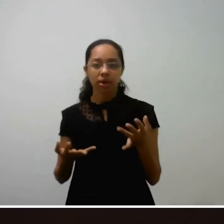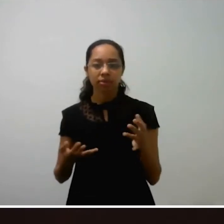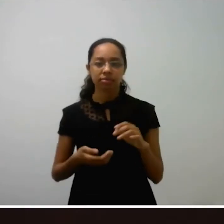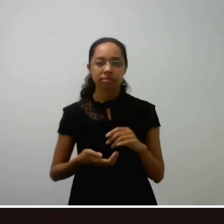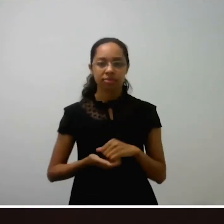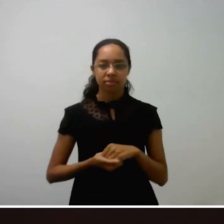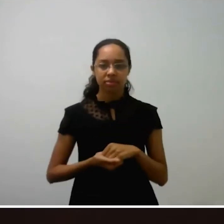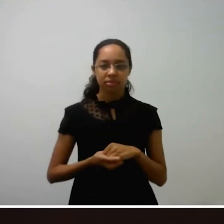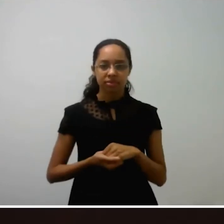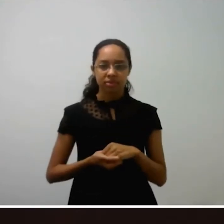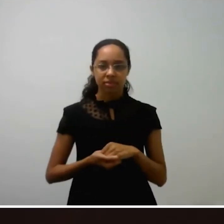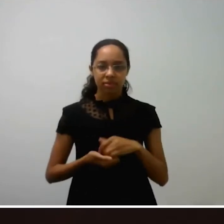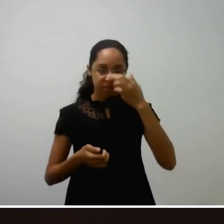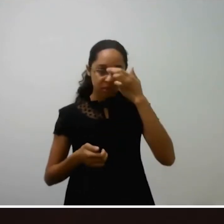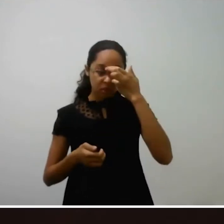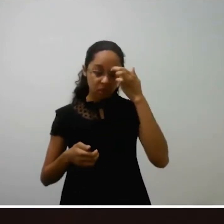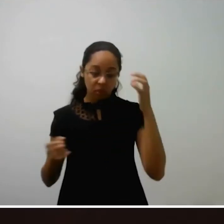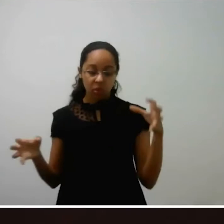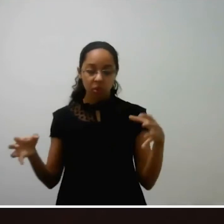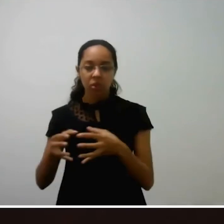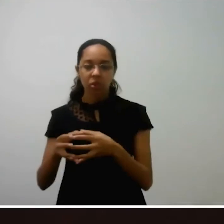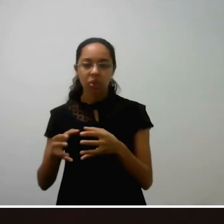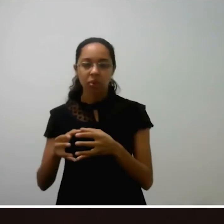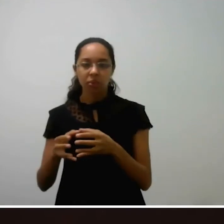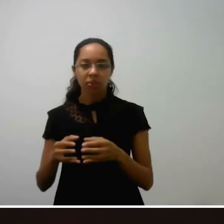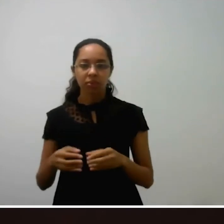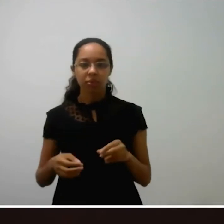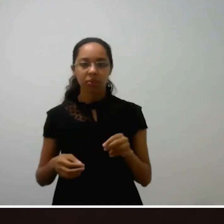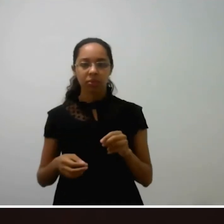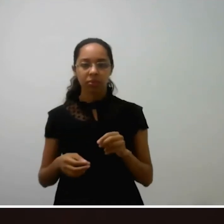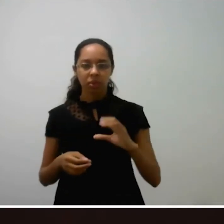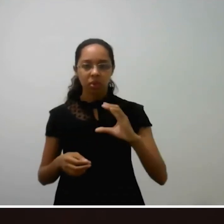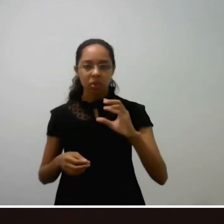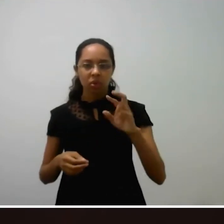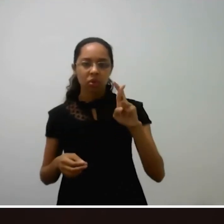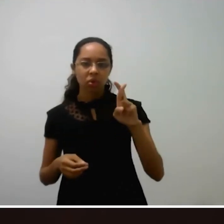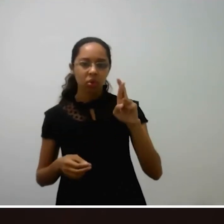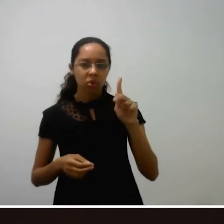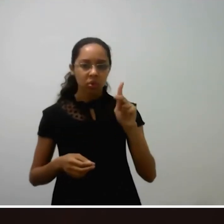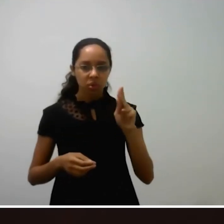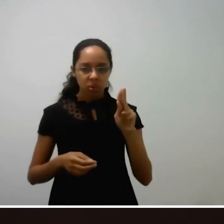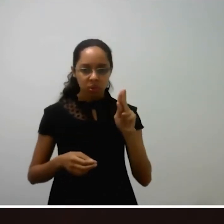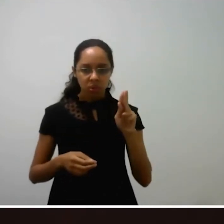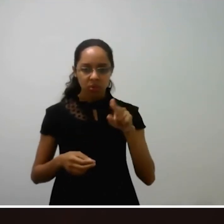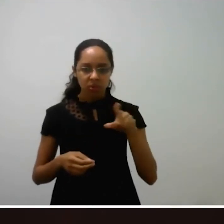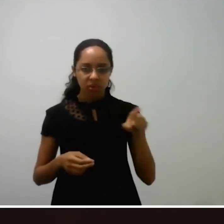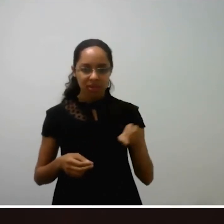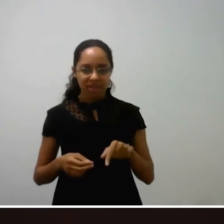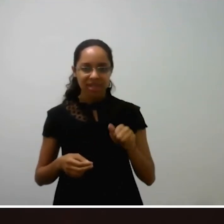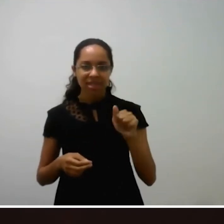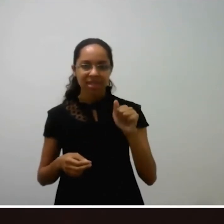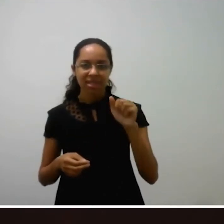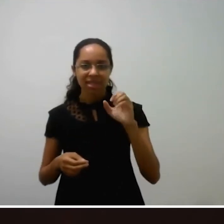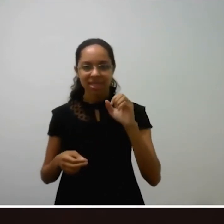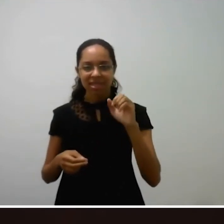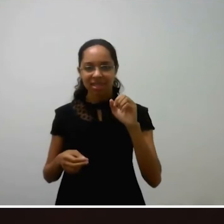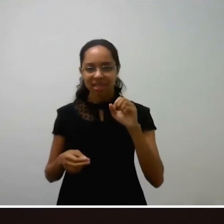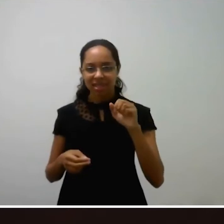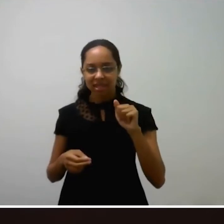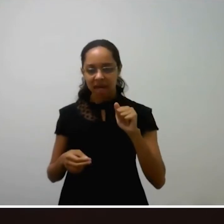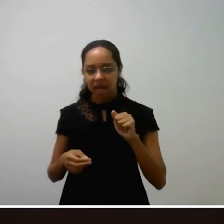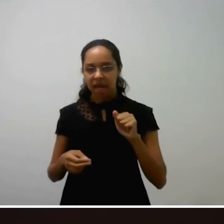Eles eram atraídos pela indulgência papal. Quer dizer, pode-se